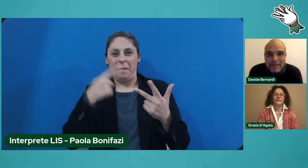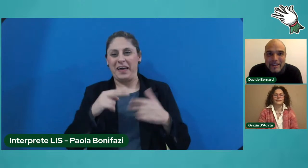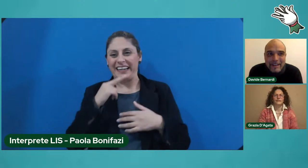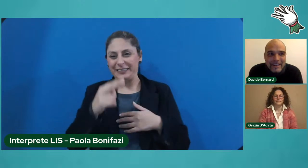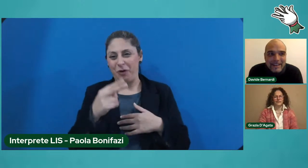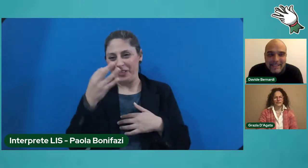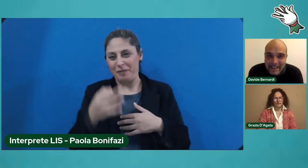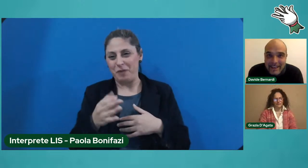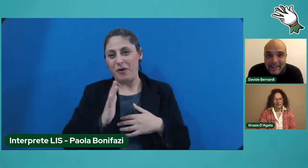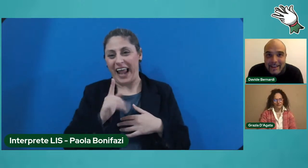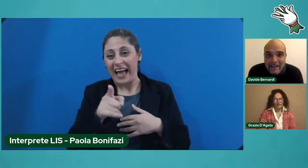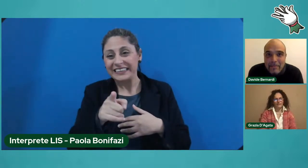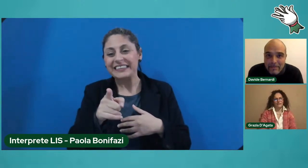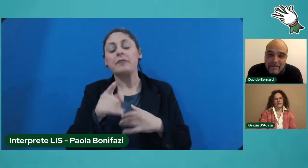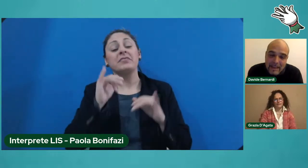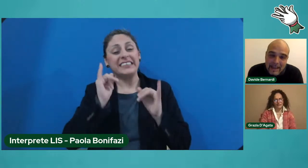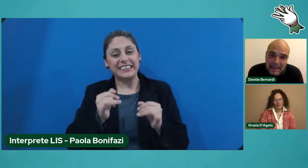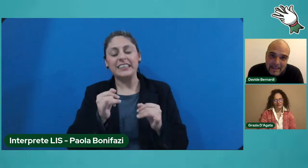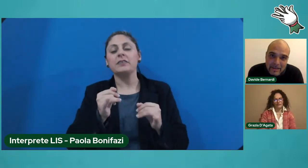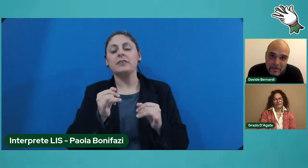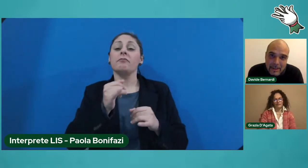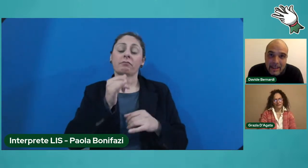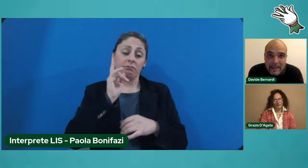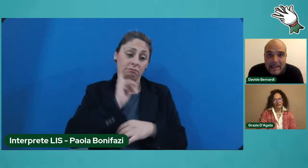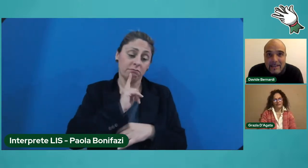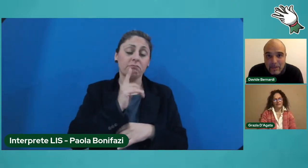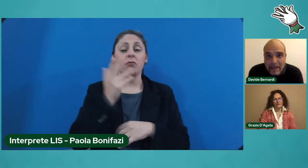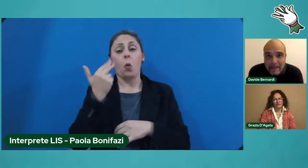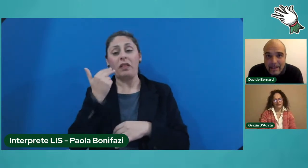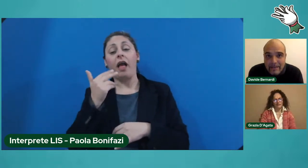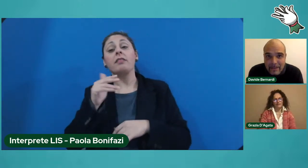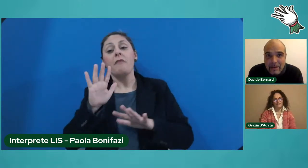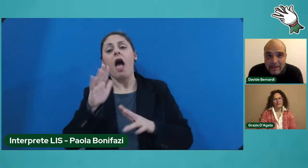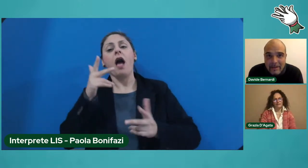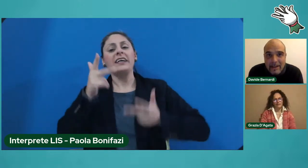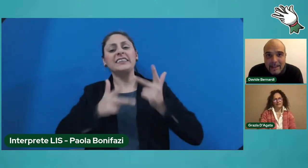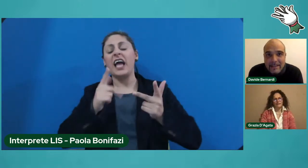appunto, sì, sia ragazzi sordi che ragazzi udenti frequentano la Casa delle